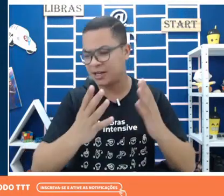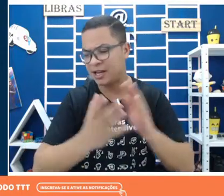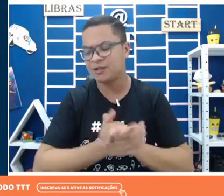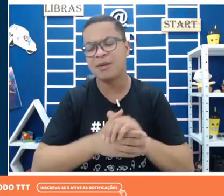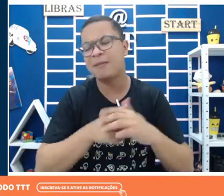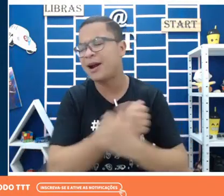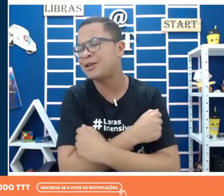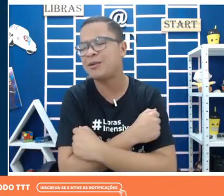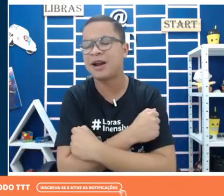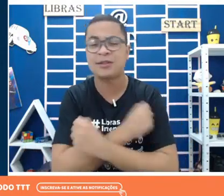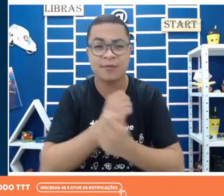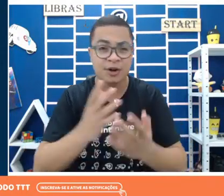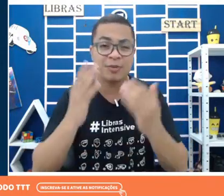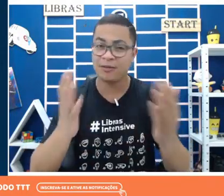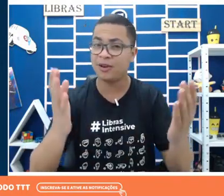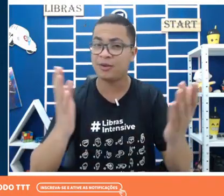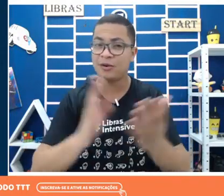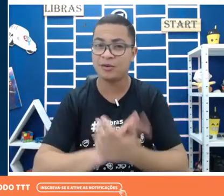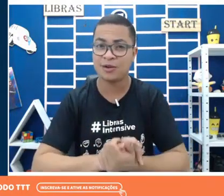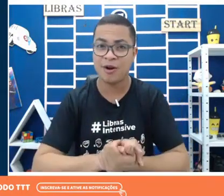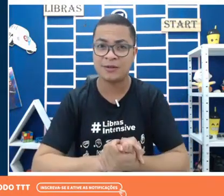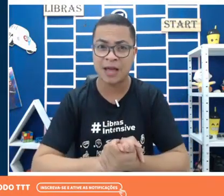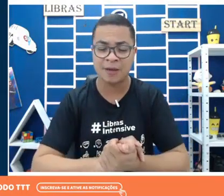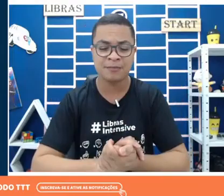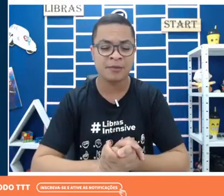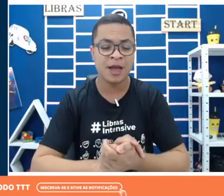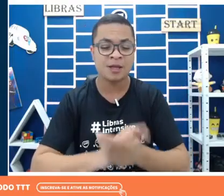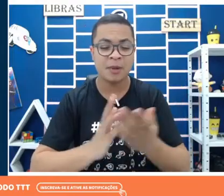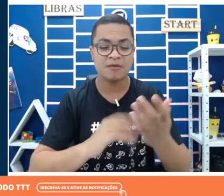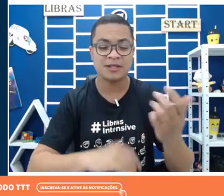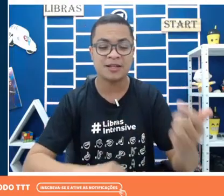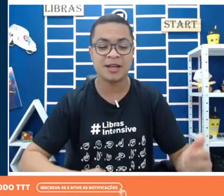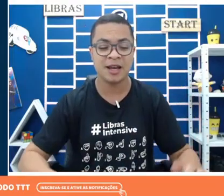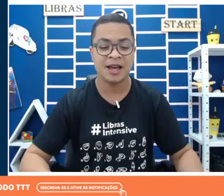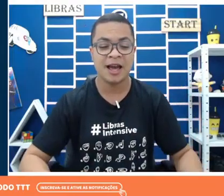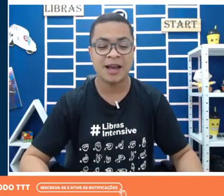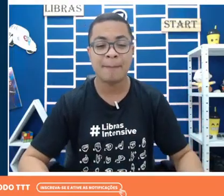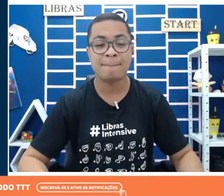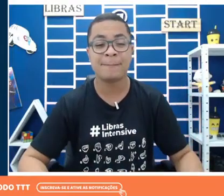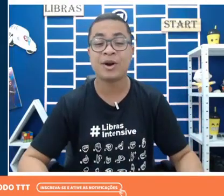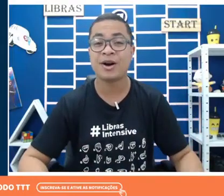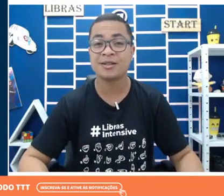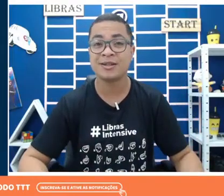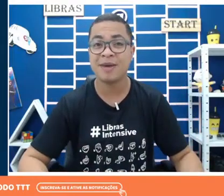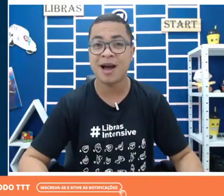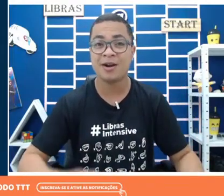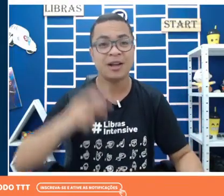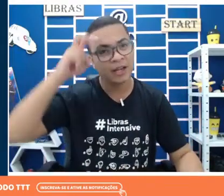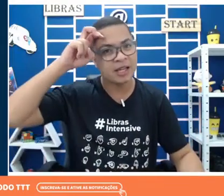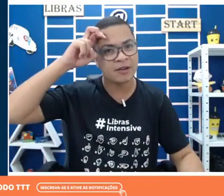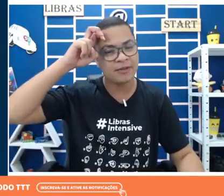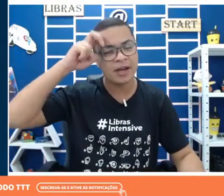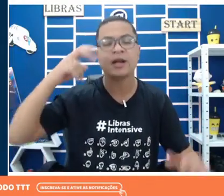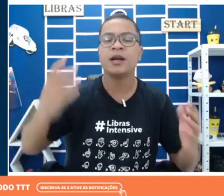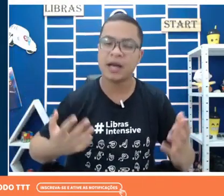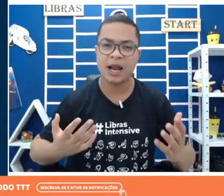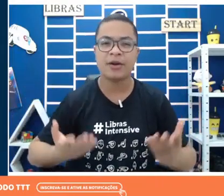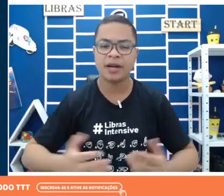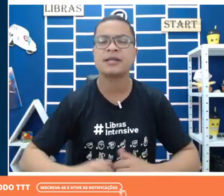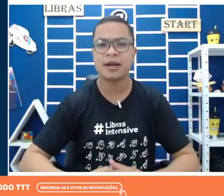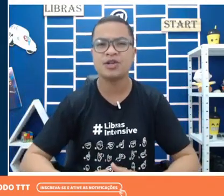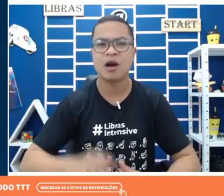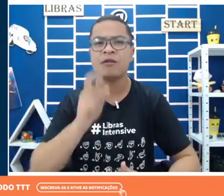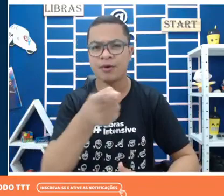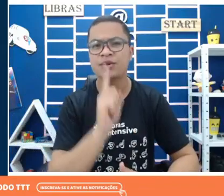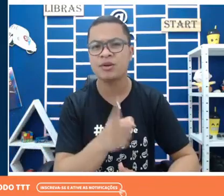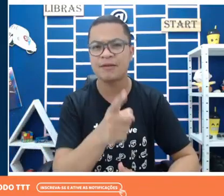pra vocês. Um abraço forte. Bem-vindo, alunos novos, tá? Espero vocês aí na próxima aula, quinta-feira. E é claro,